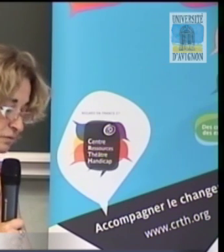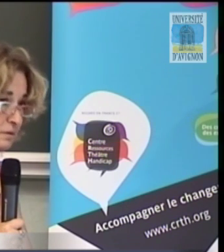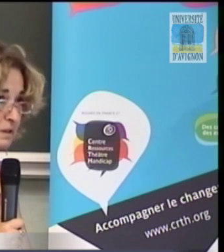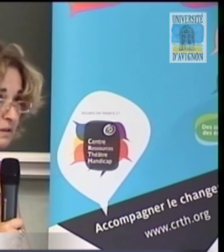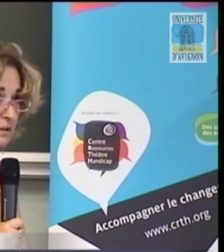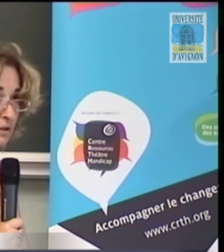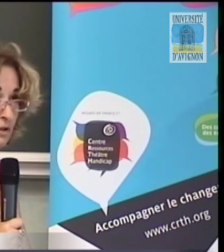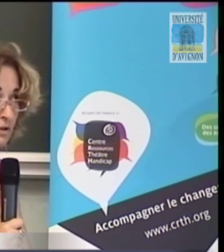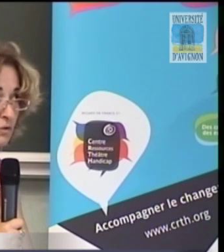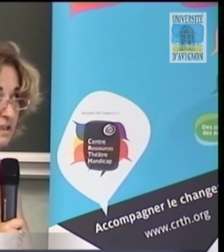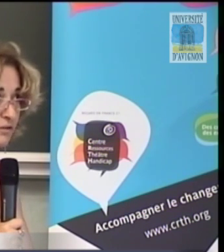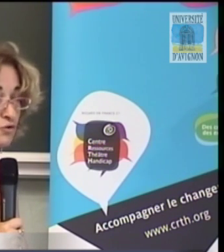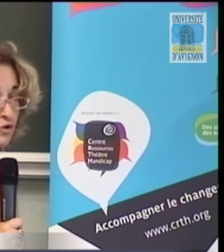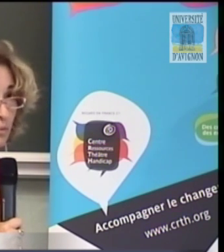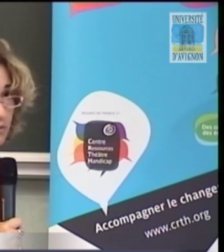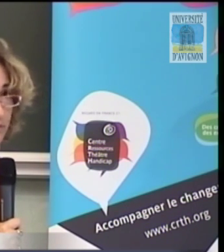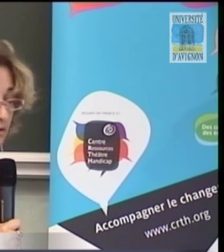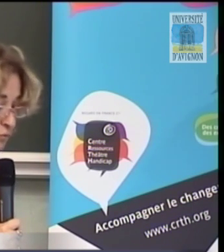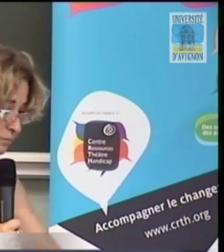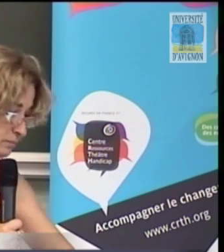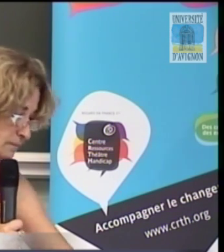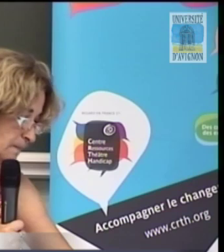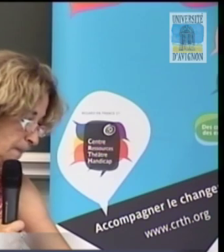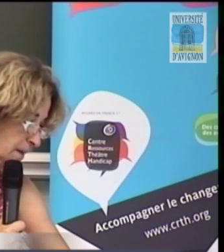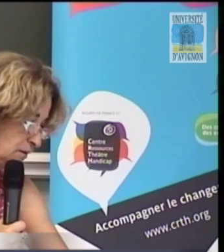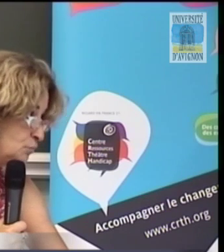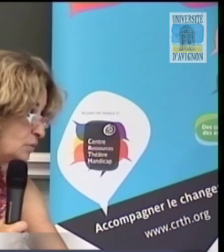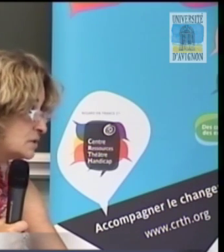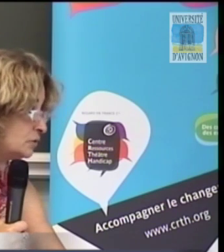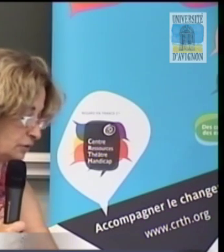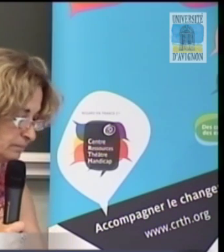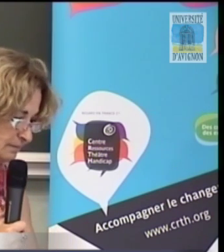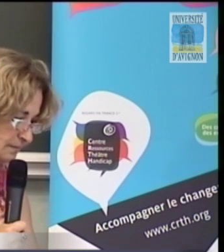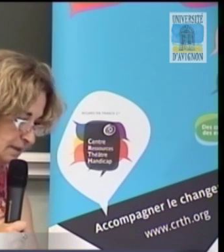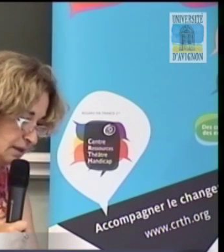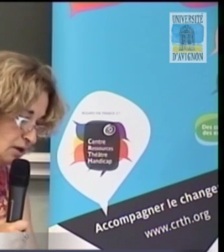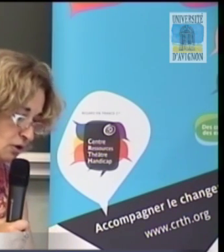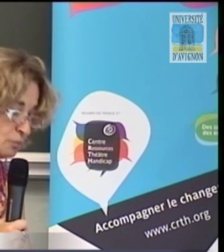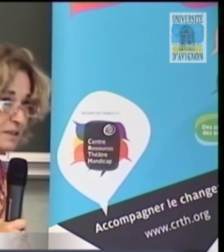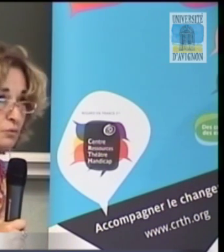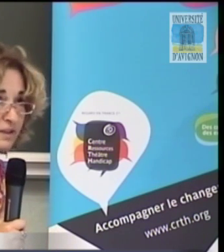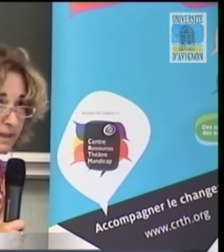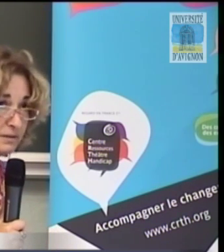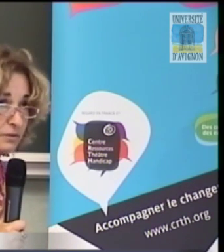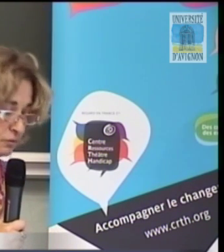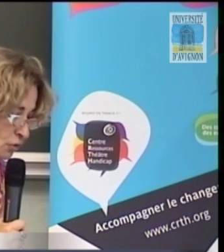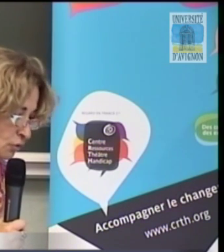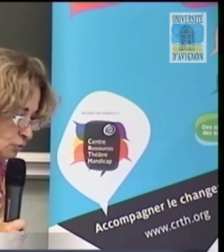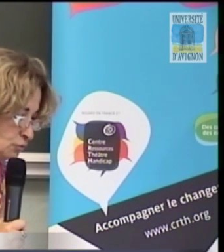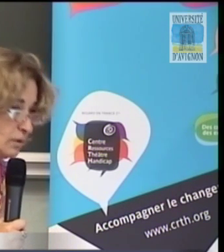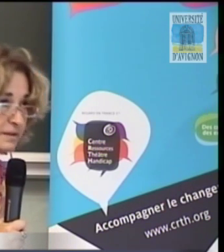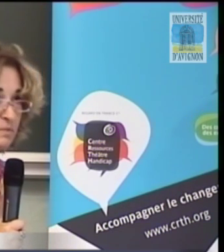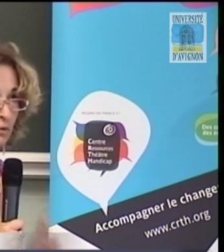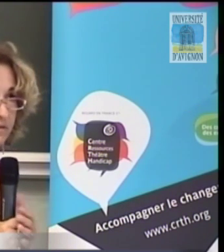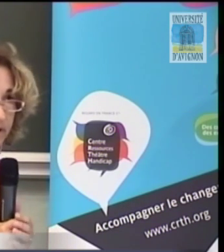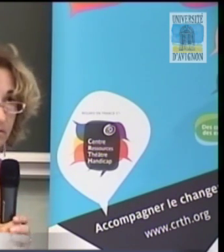différence. Que ces différences ne soient plus vécues pour les autres comme des contraintes